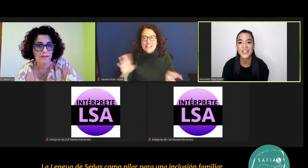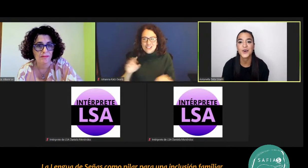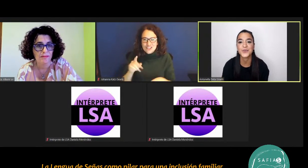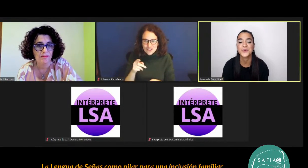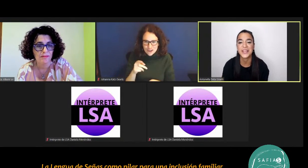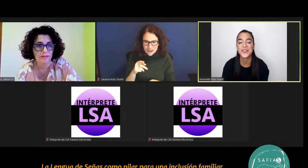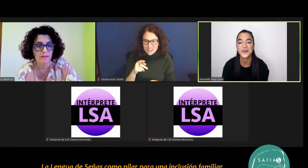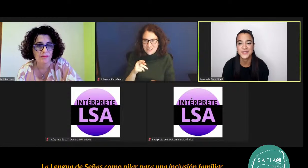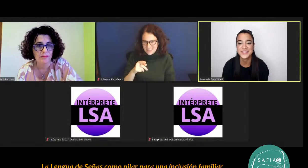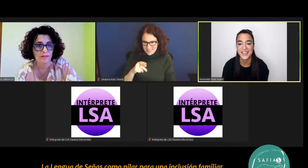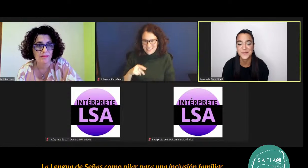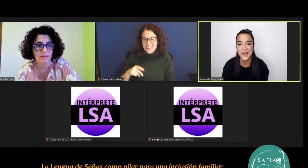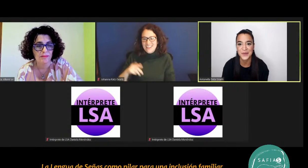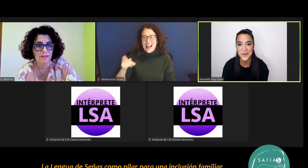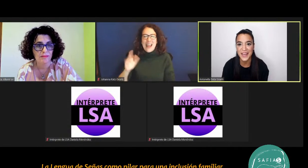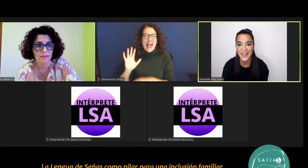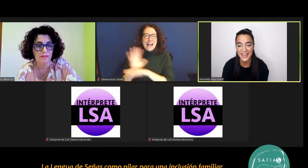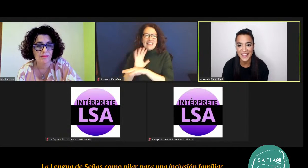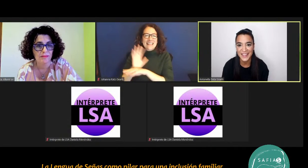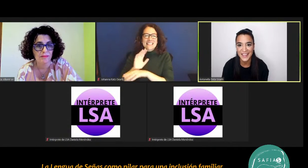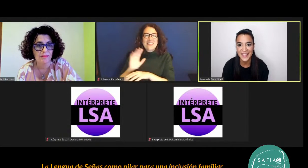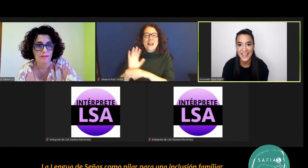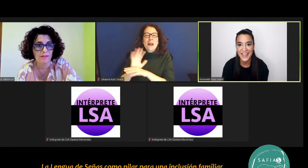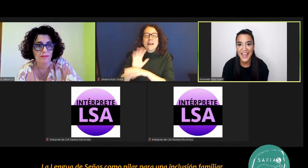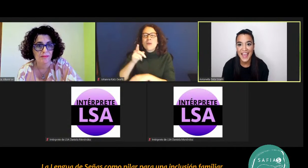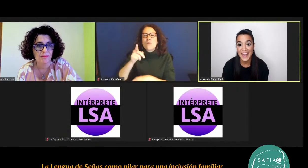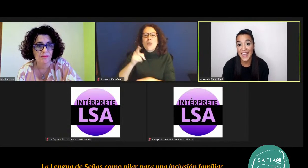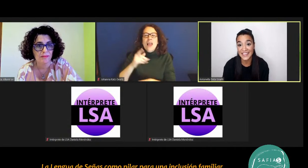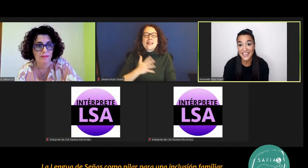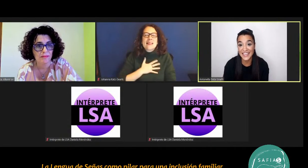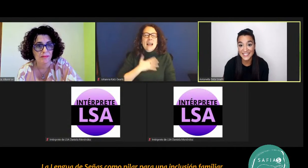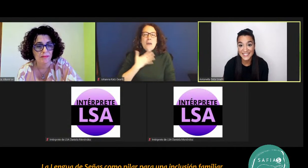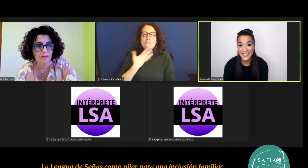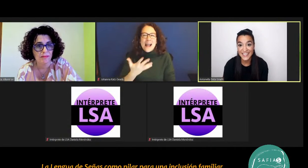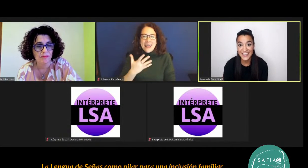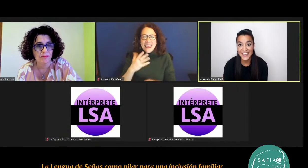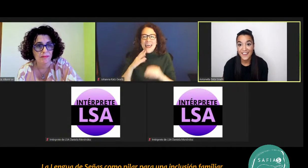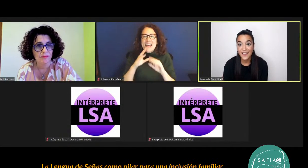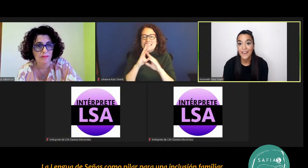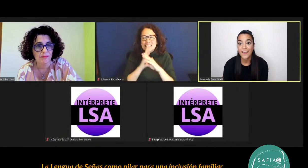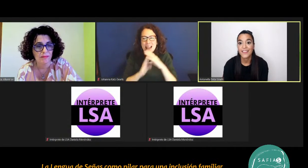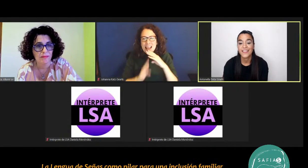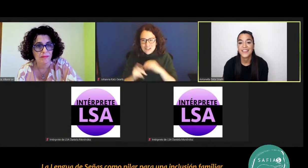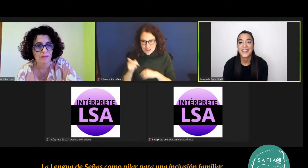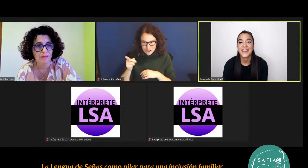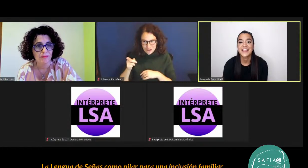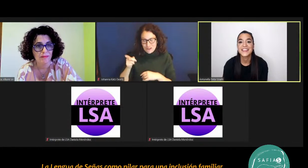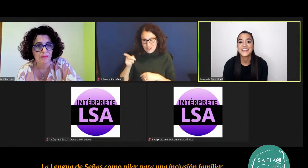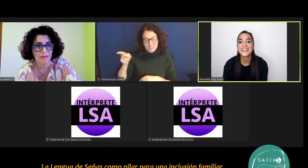en Estados Unidos, sí, una novela, la actriz